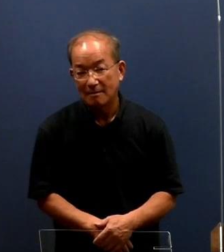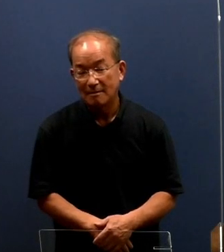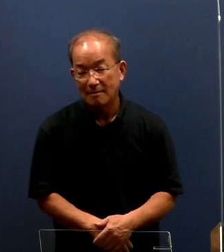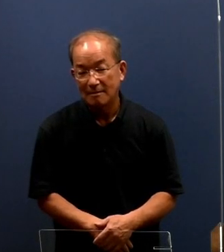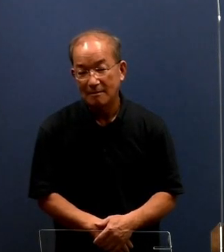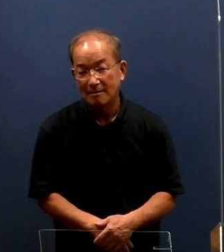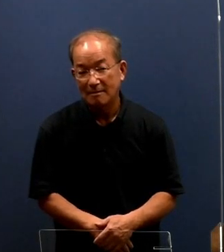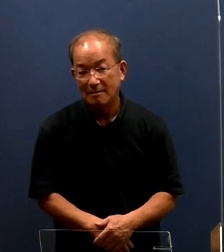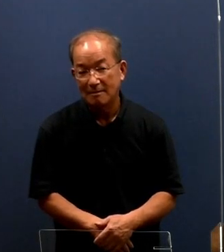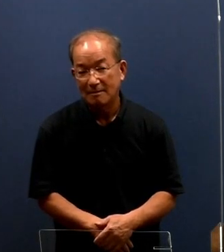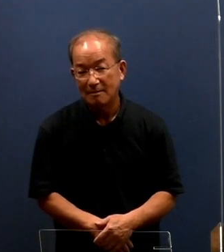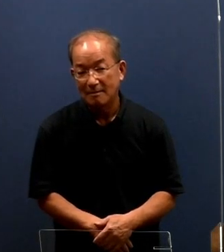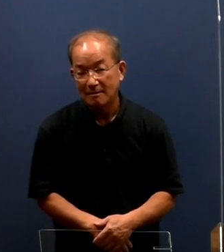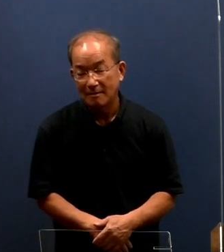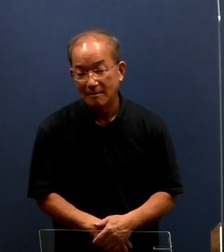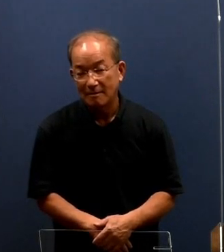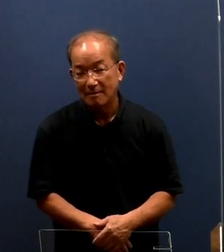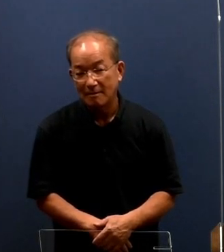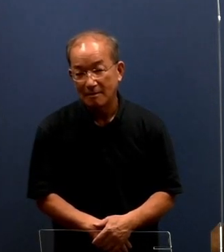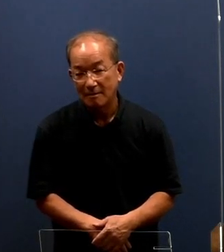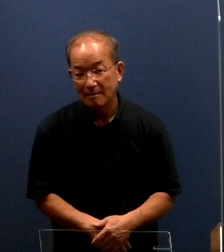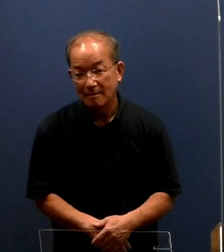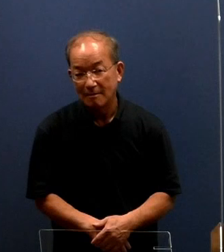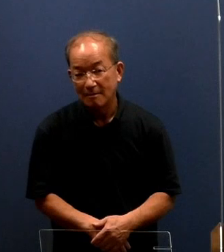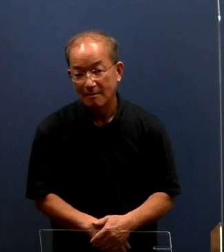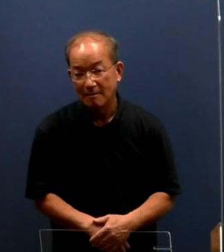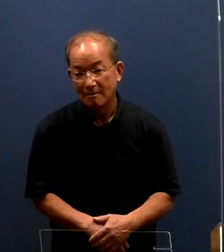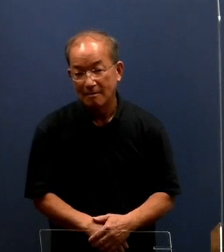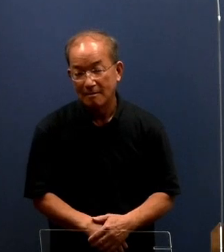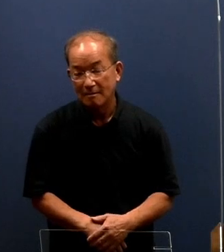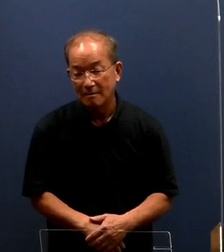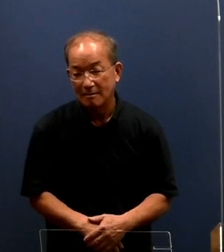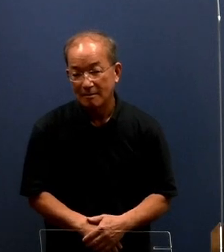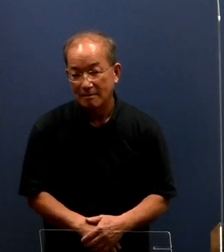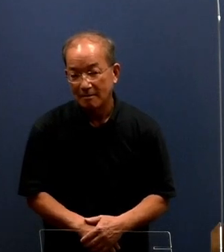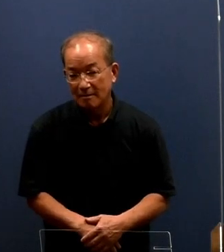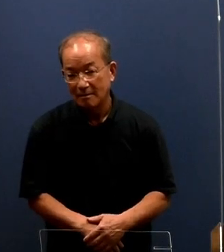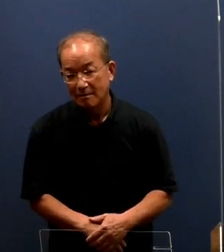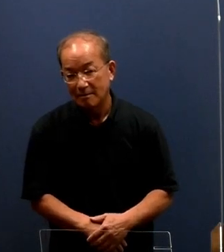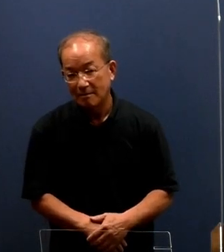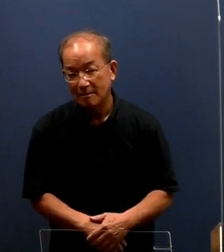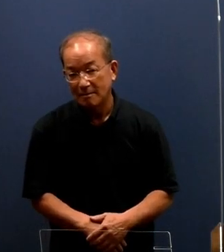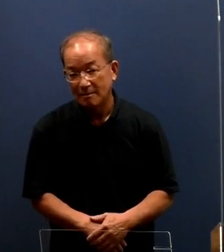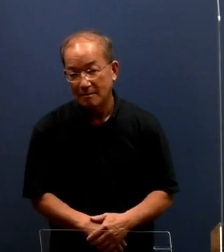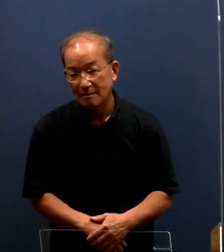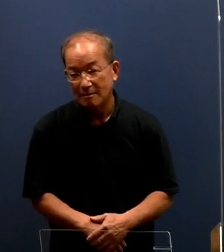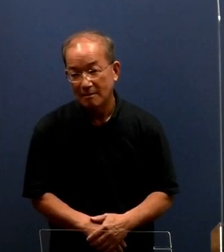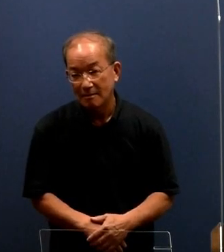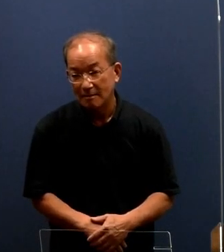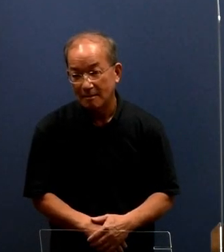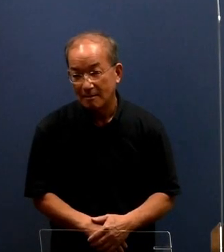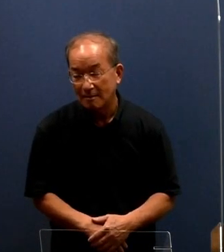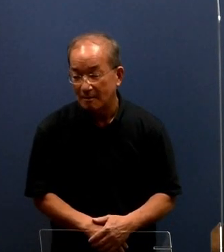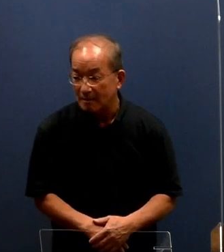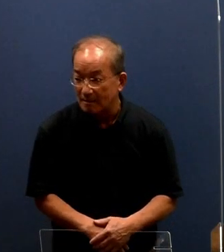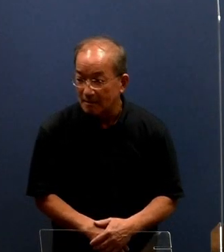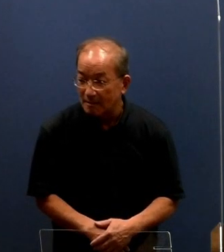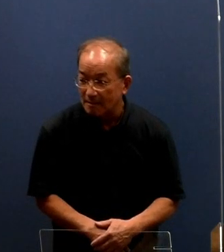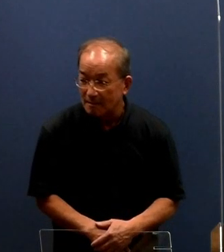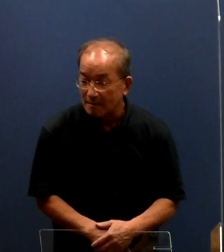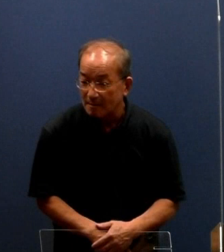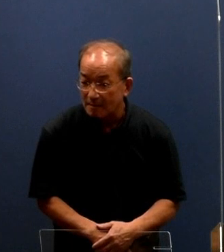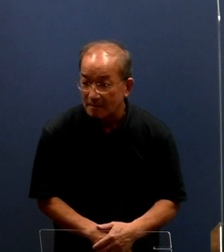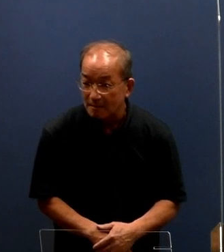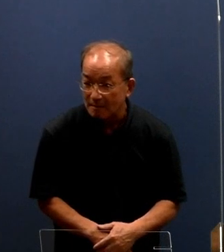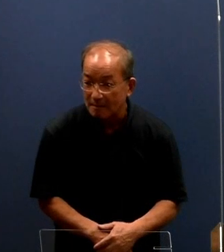そういうのありまして、国主導で議論を進めていくみたいな内容だと思うんですけども、詳細はこれ